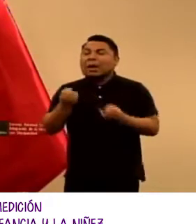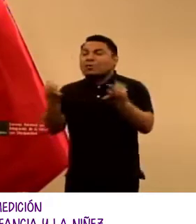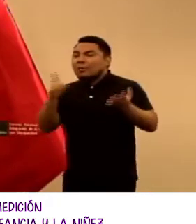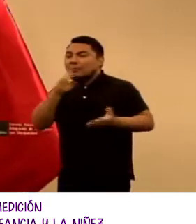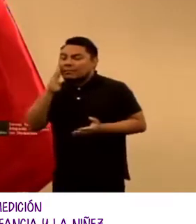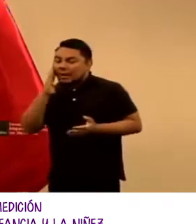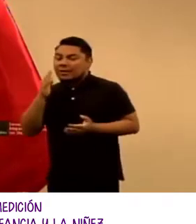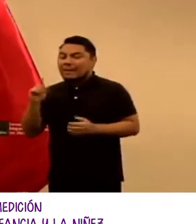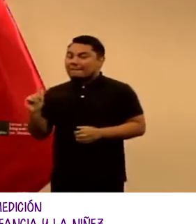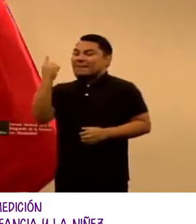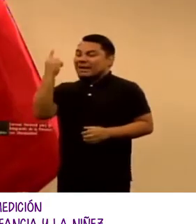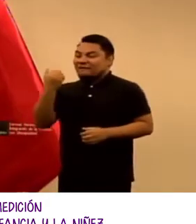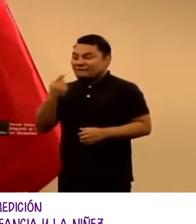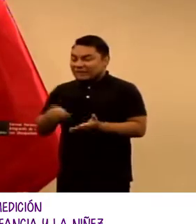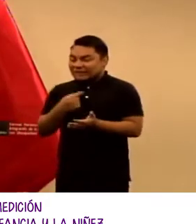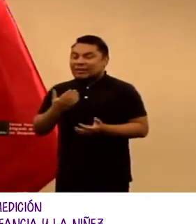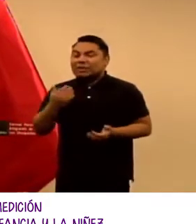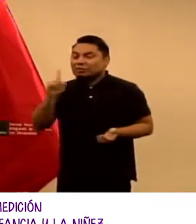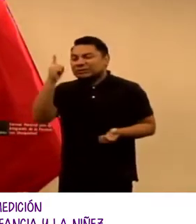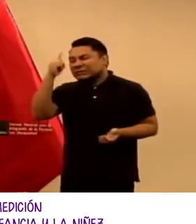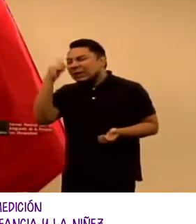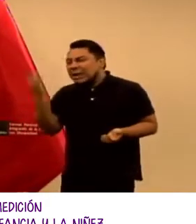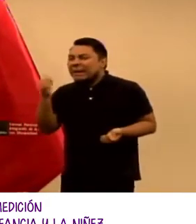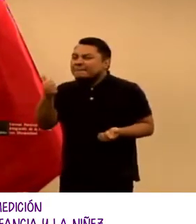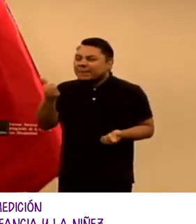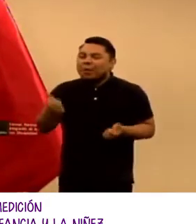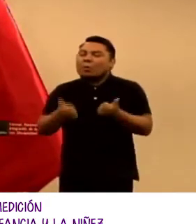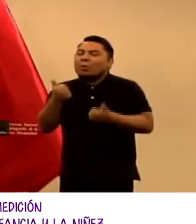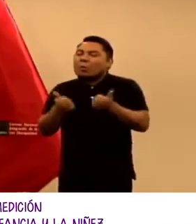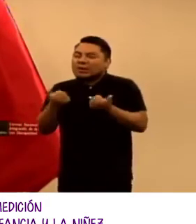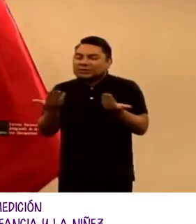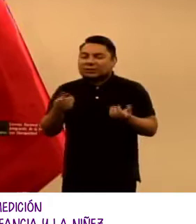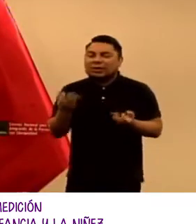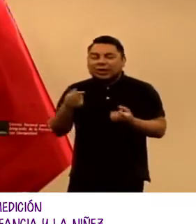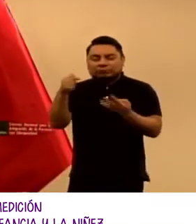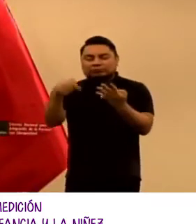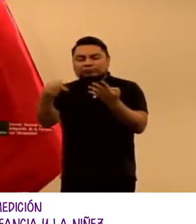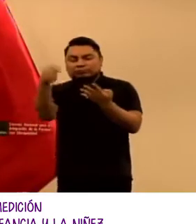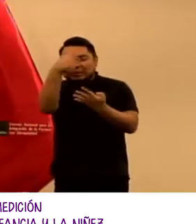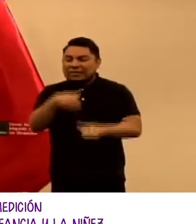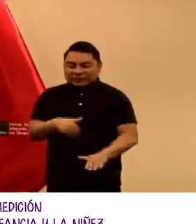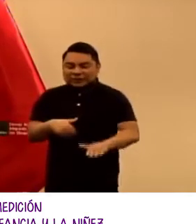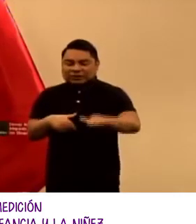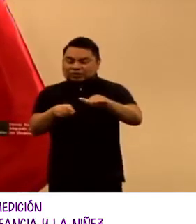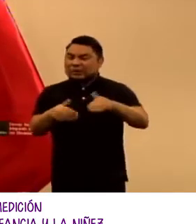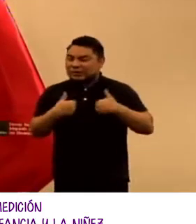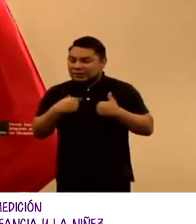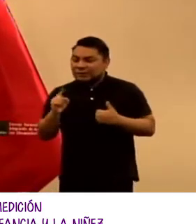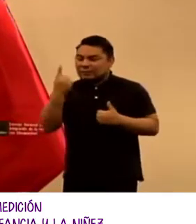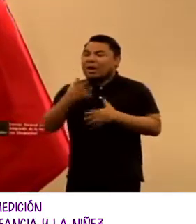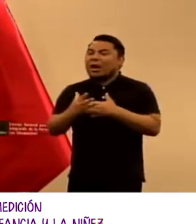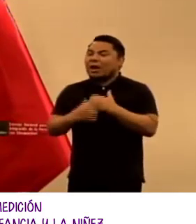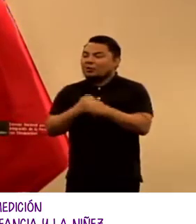todo los padres primerizos, que quizás no sepan bien, ¿no?, cuál es el estándar, digamos, y cuáles son los hitos de desarrollo que un niño o una niña tiene que tener en los primeros